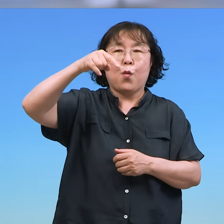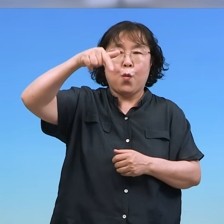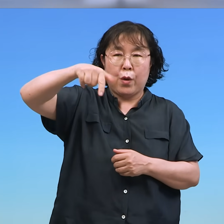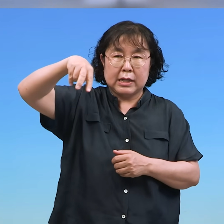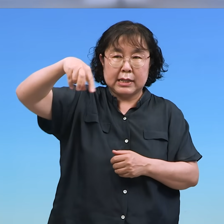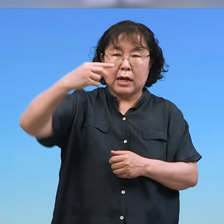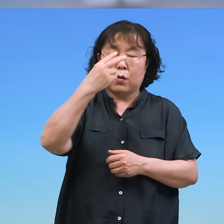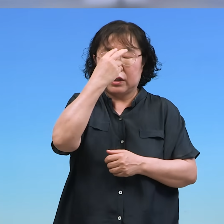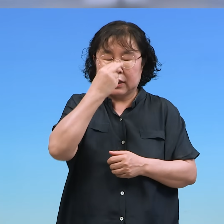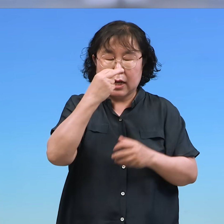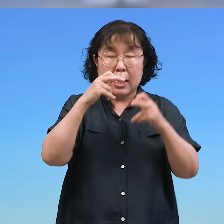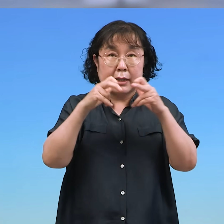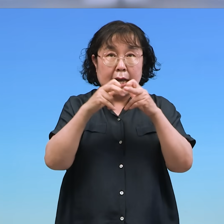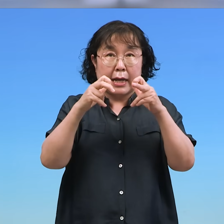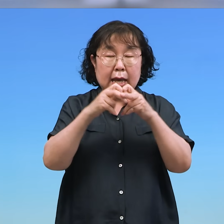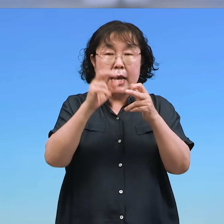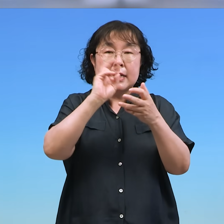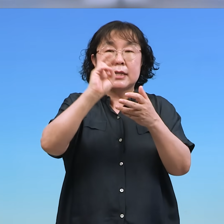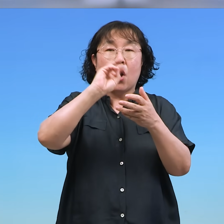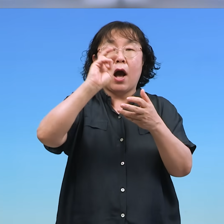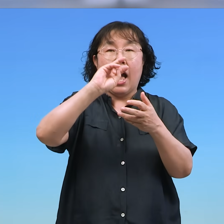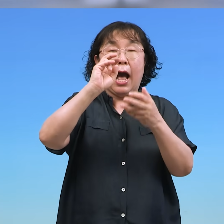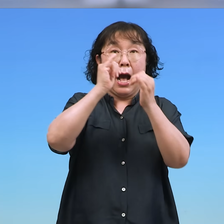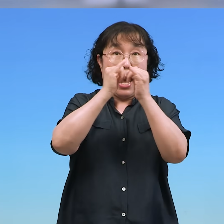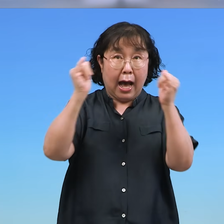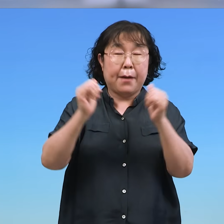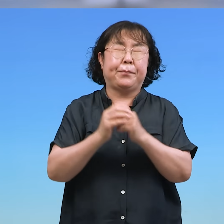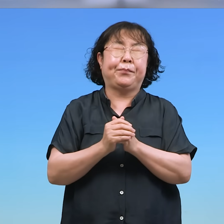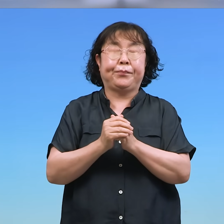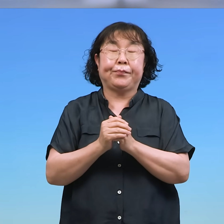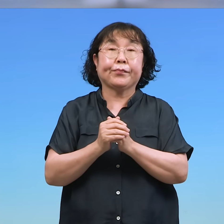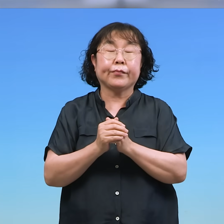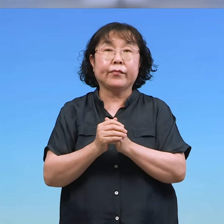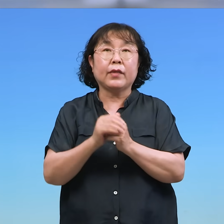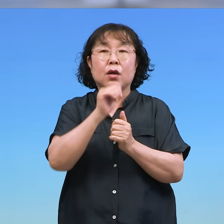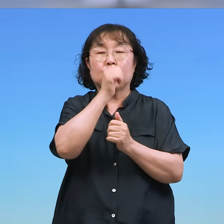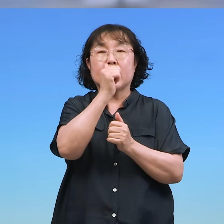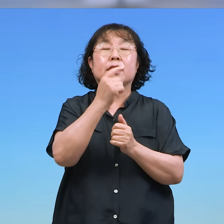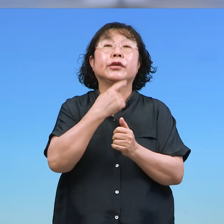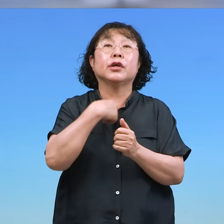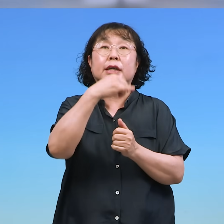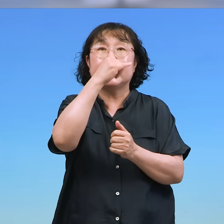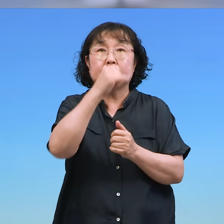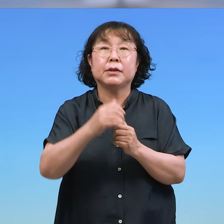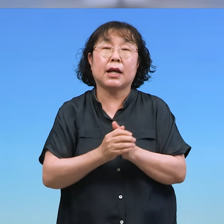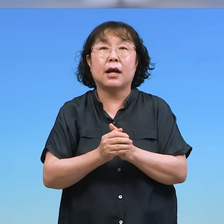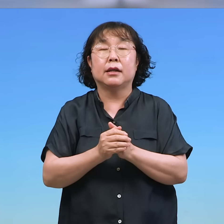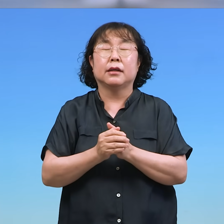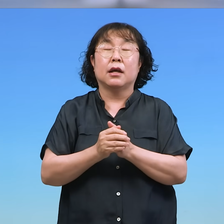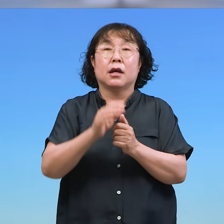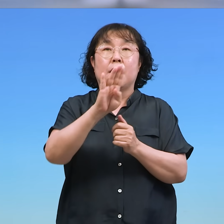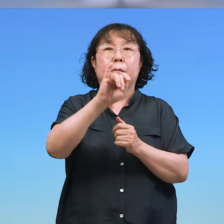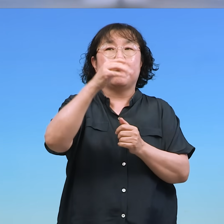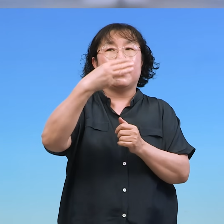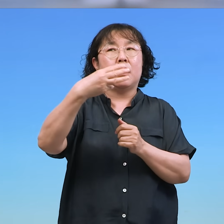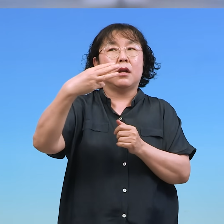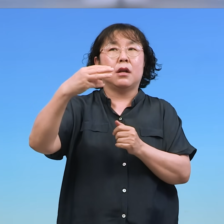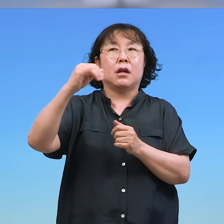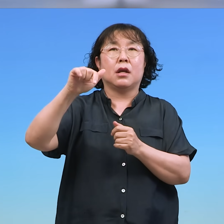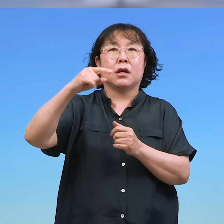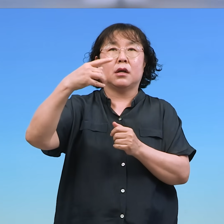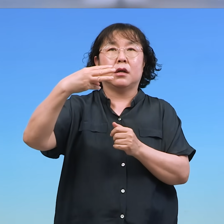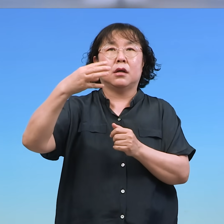기억하시는지 모르겠습니다. 이분은 빌리 그레함 목사님이 전 세계를 다니면서 전도 집회를